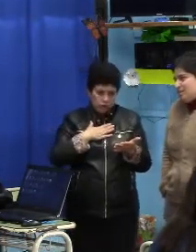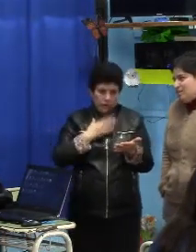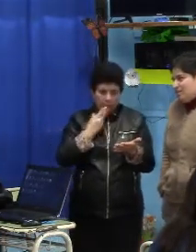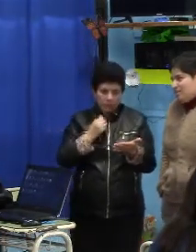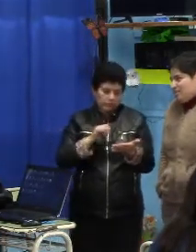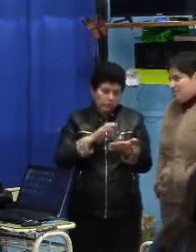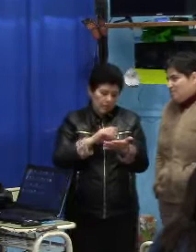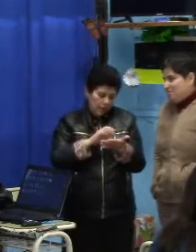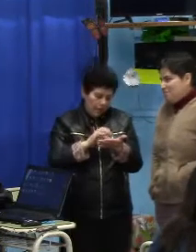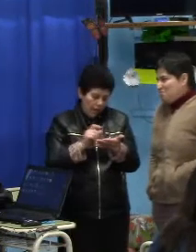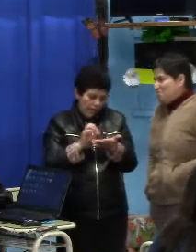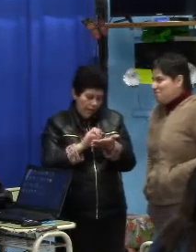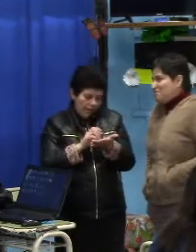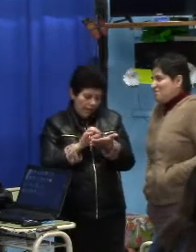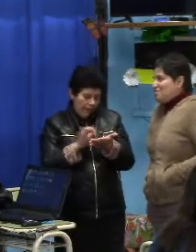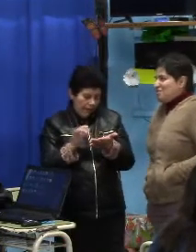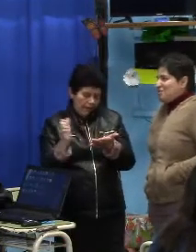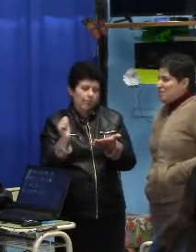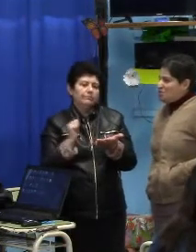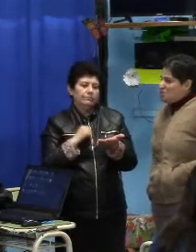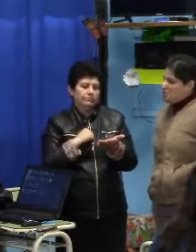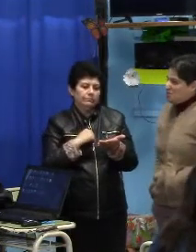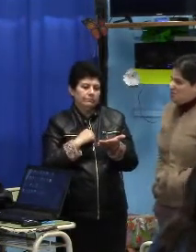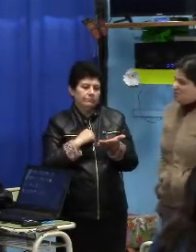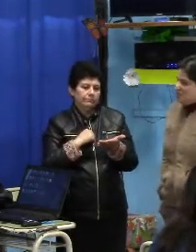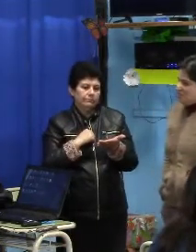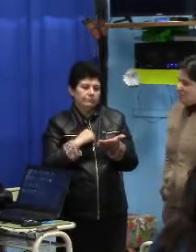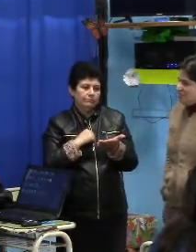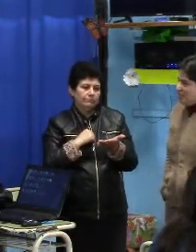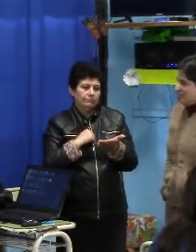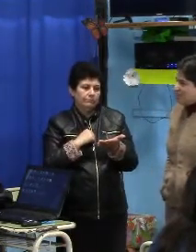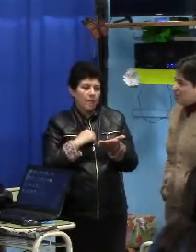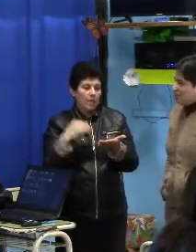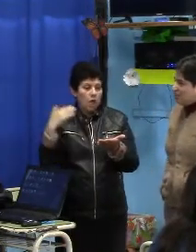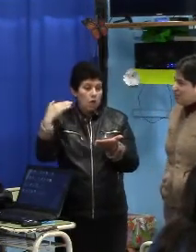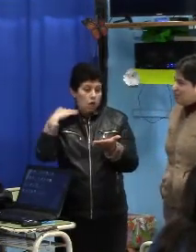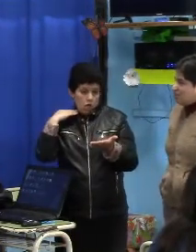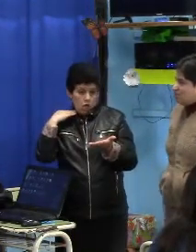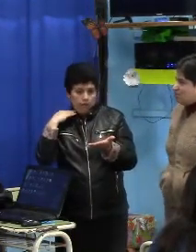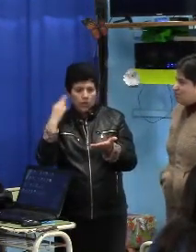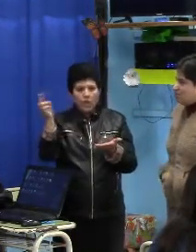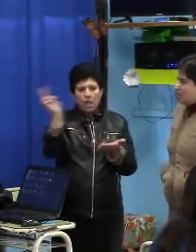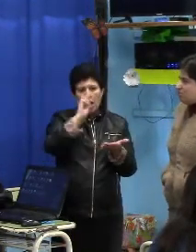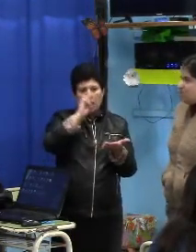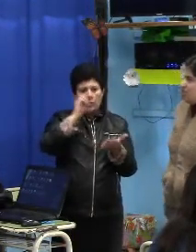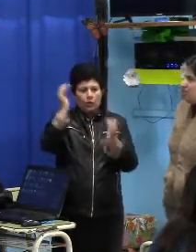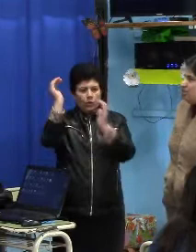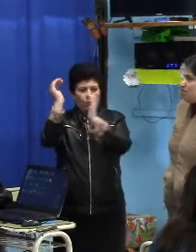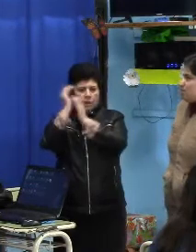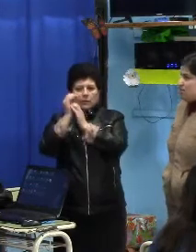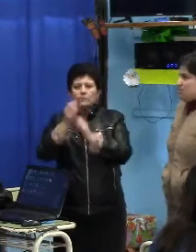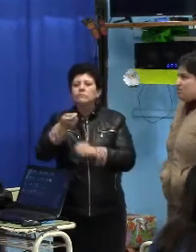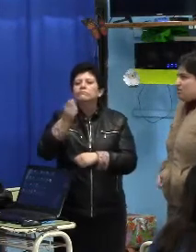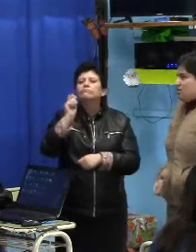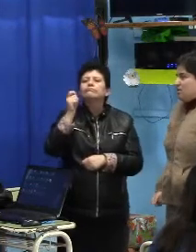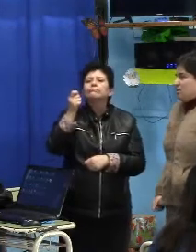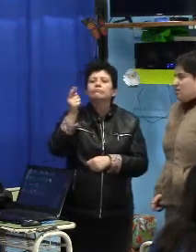precisa. Por ejemplo, los libros de Elena de Cuay. ¿Quién conoce los audios de Elena de